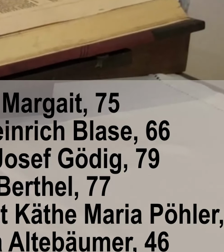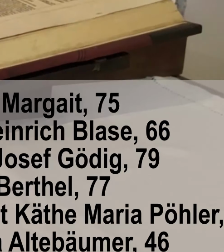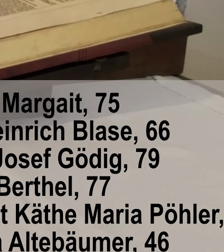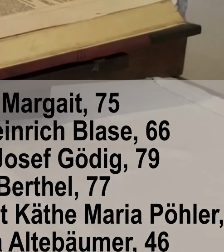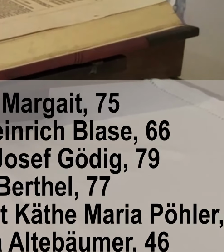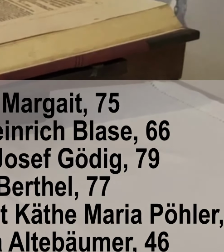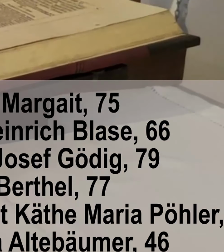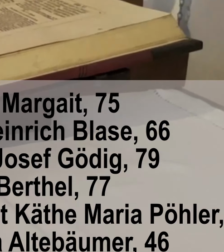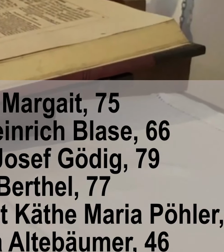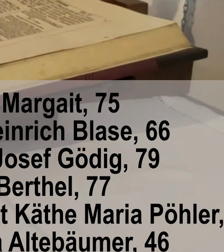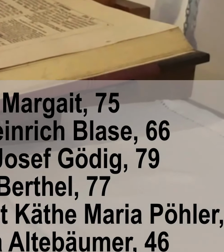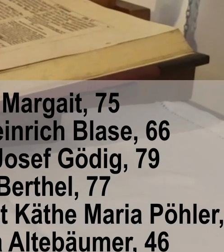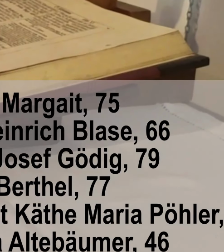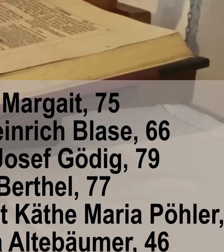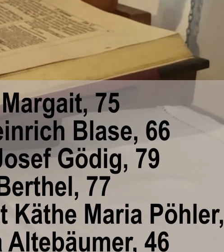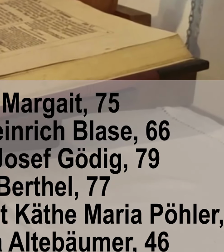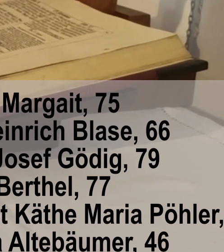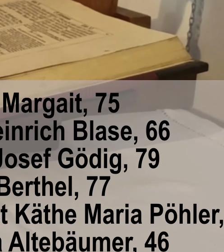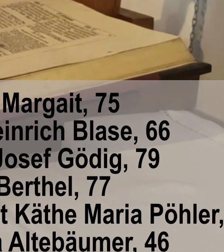46 Jahre.